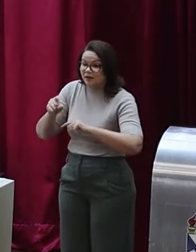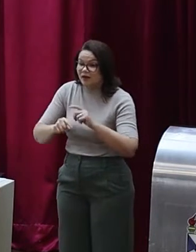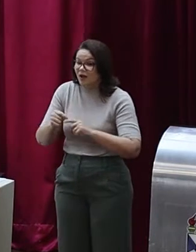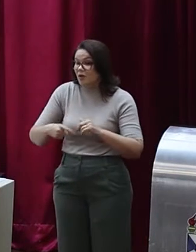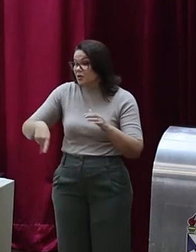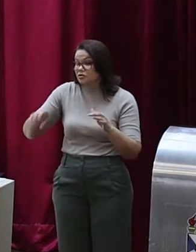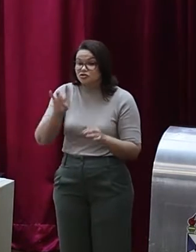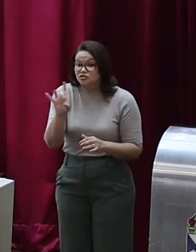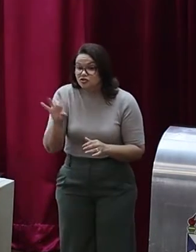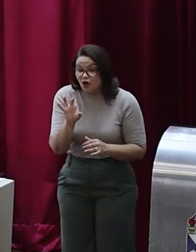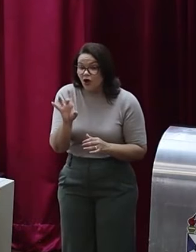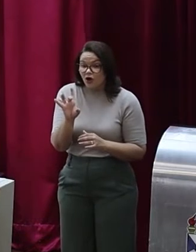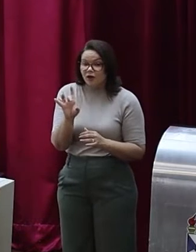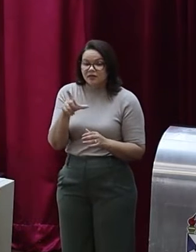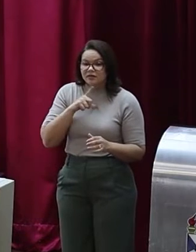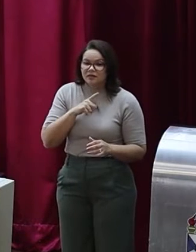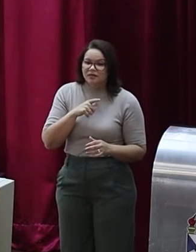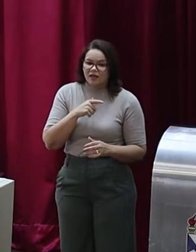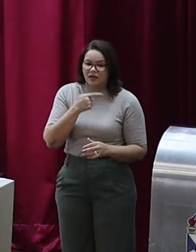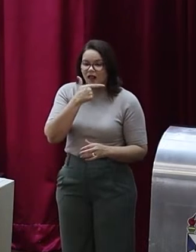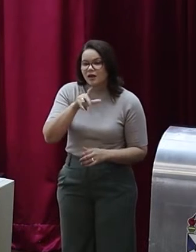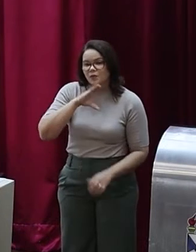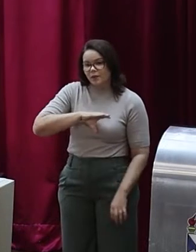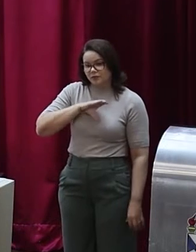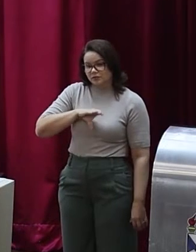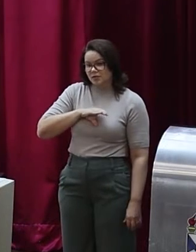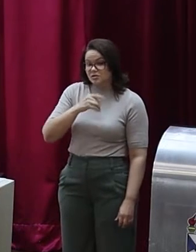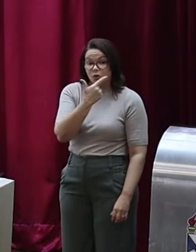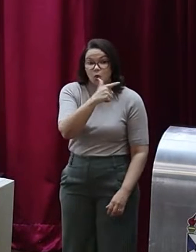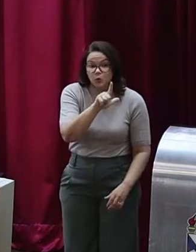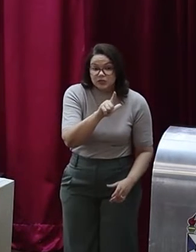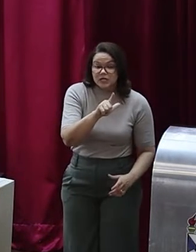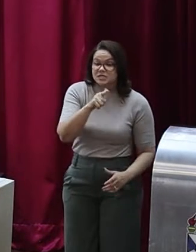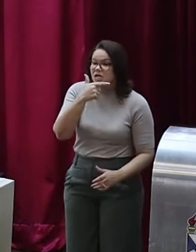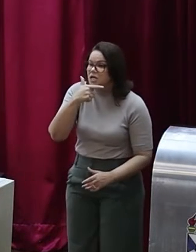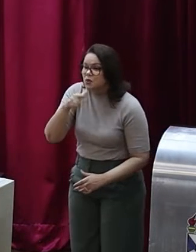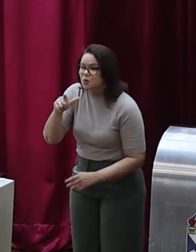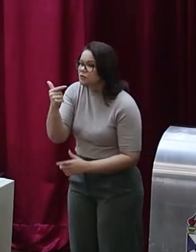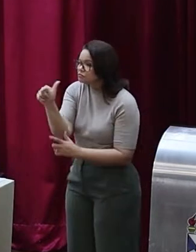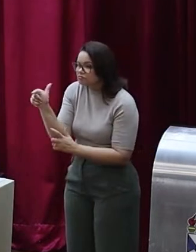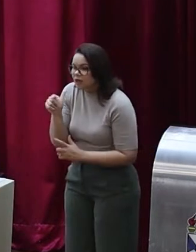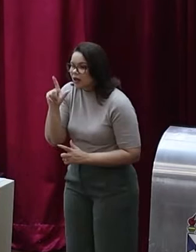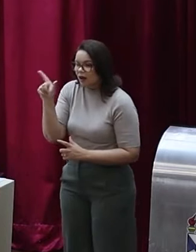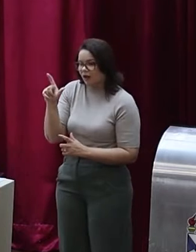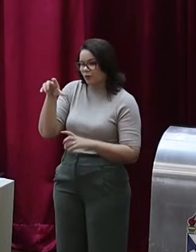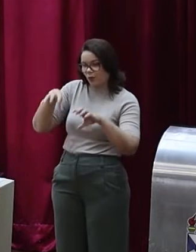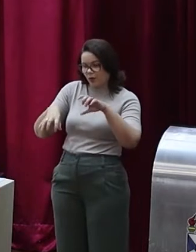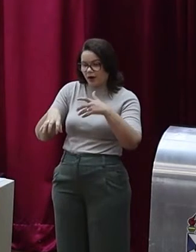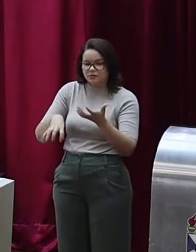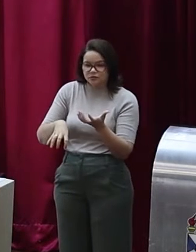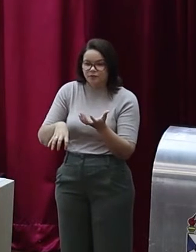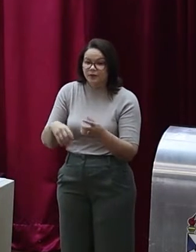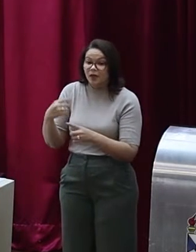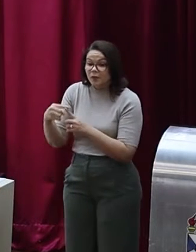a língua portuguesa. Então, nós estamos aí diante de um conflito linguístico de natureza omissivo. Parece que o conflito linguístico não existe, mas ele